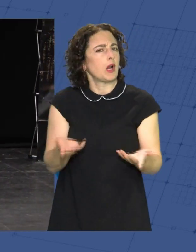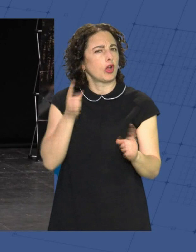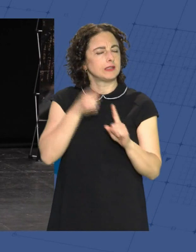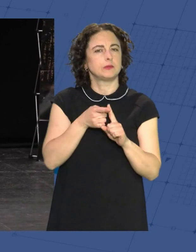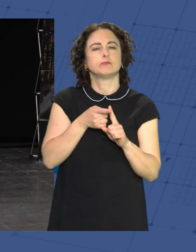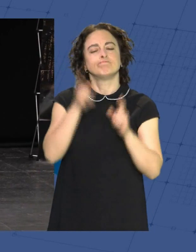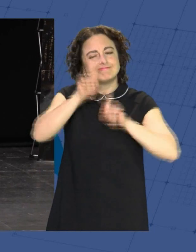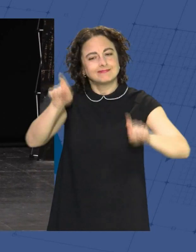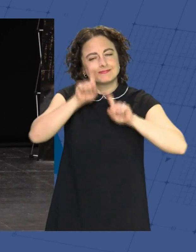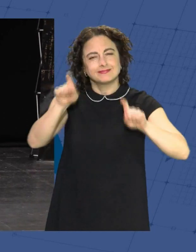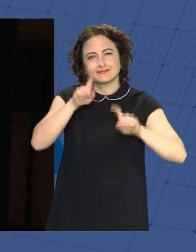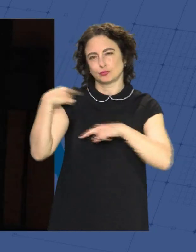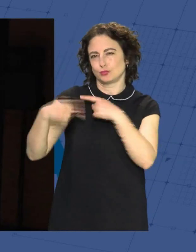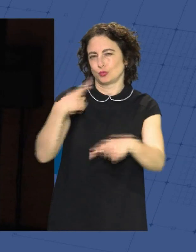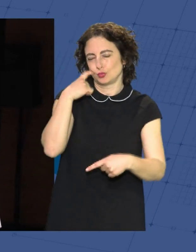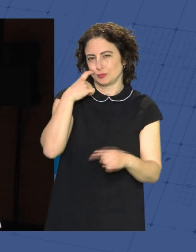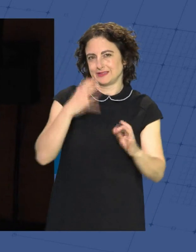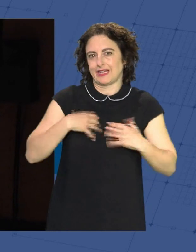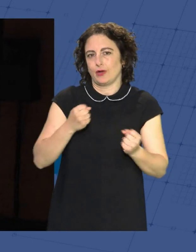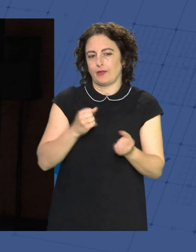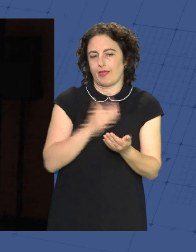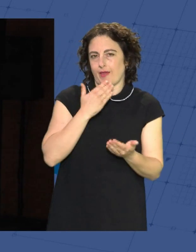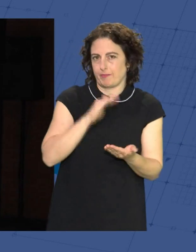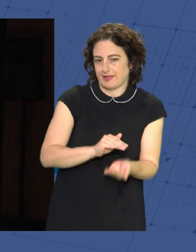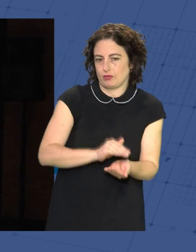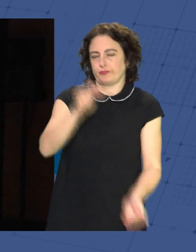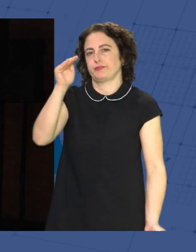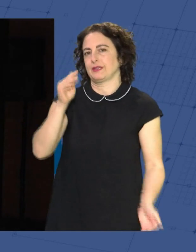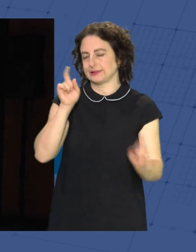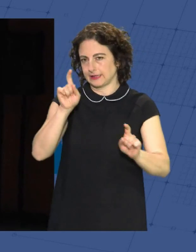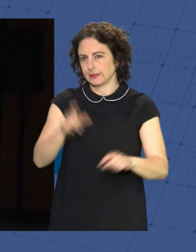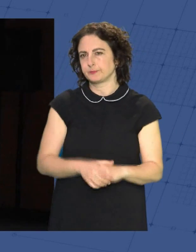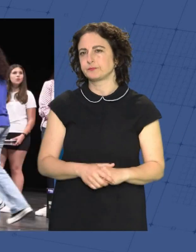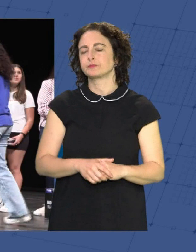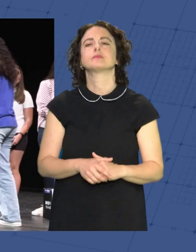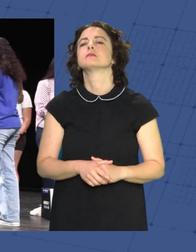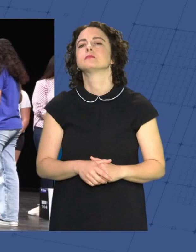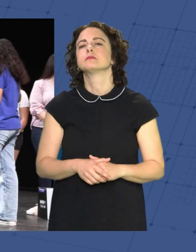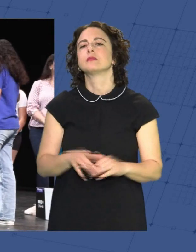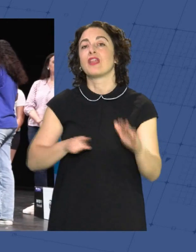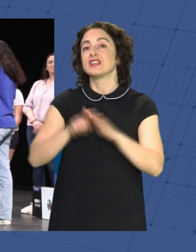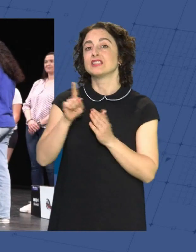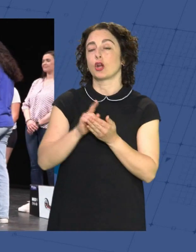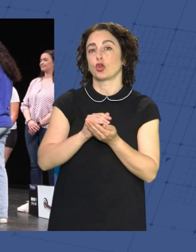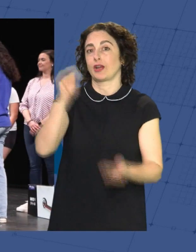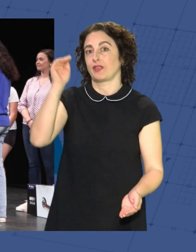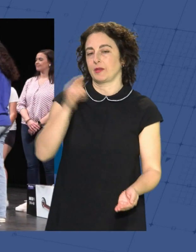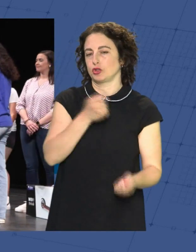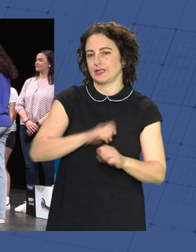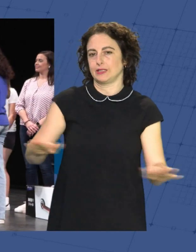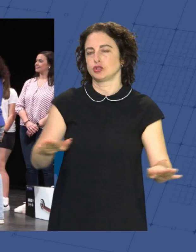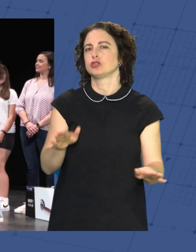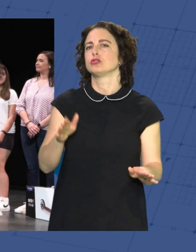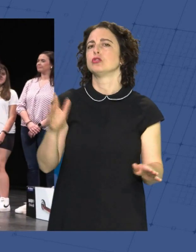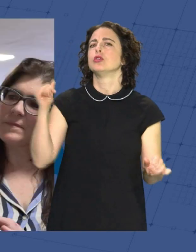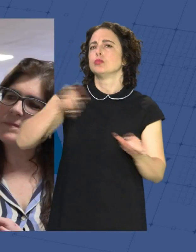de inculcarles hábitos saludables desde edades tempranas. Es cuando prácticamente tienen el desarrollo y el crecimiento estos niños. Han sido